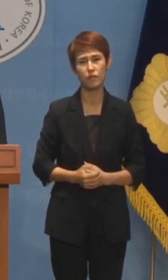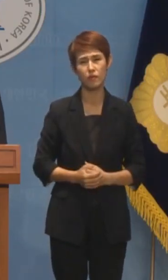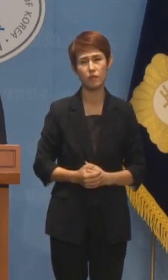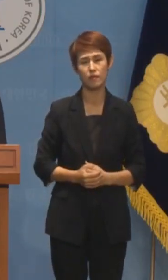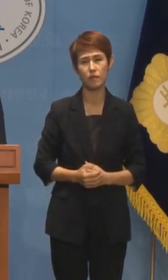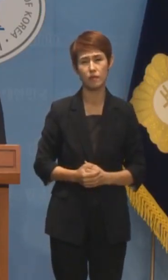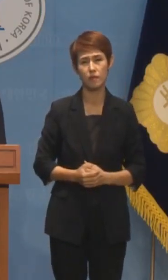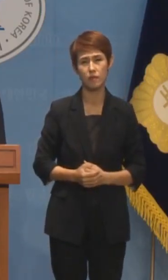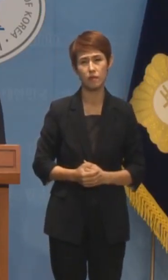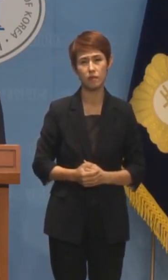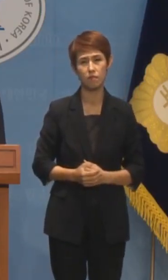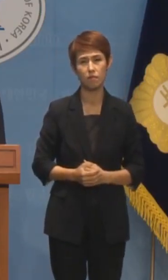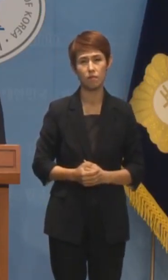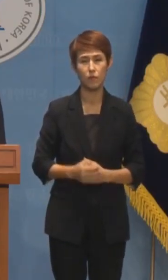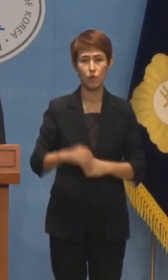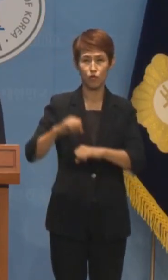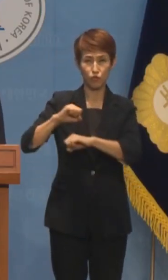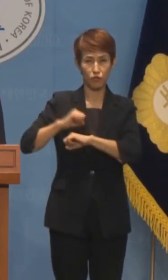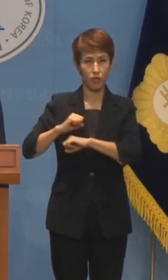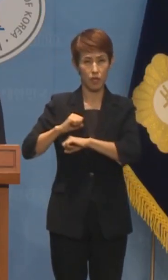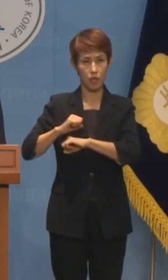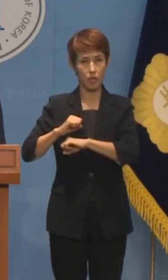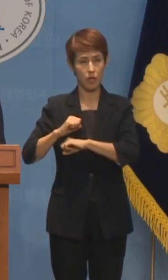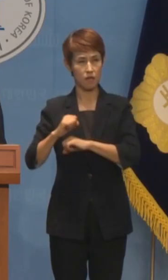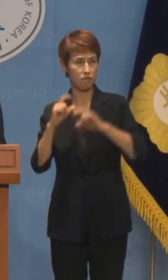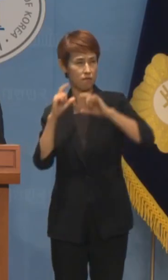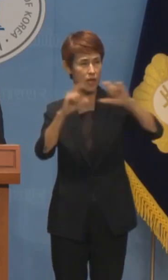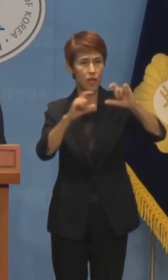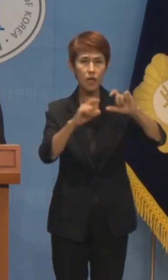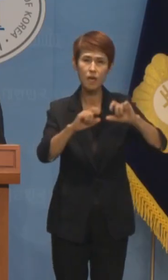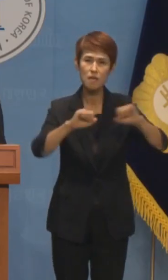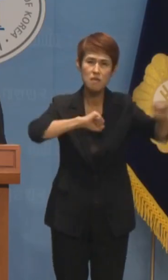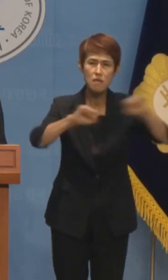이에 더한 단호한 군사적 조치는 무엇일까요?